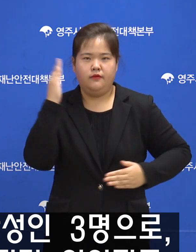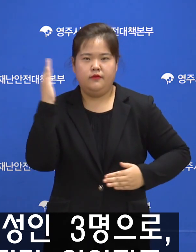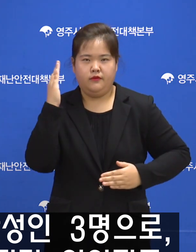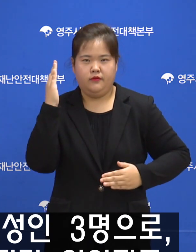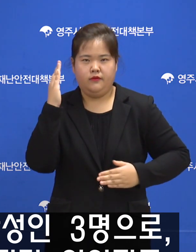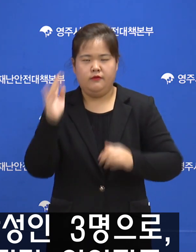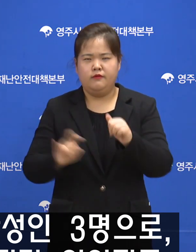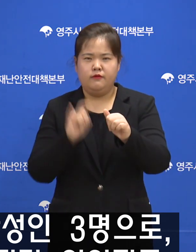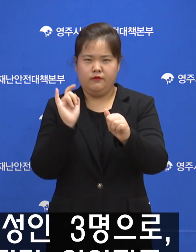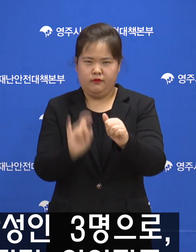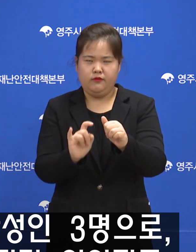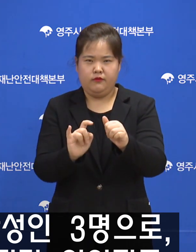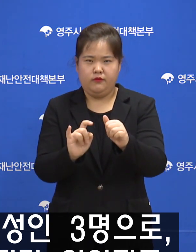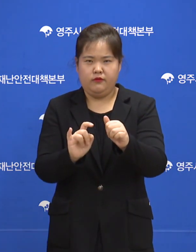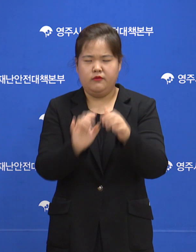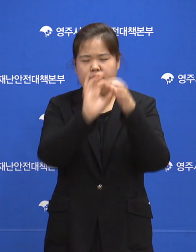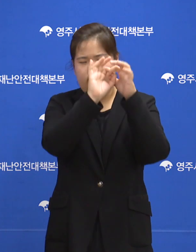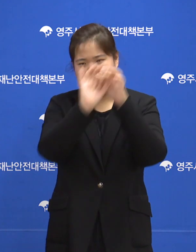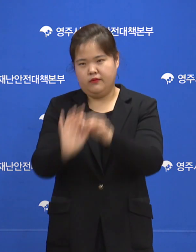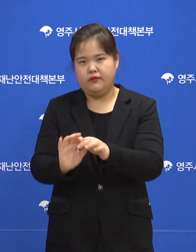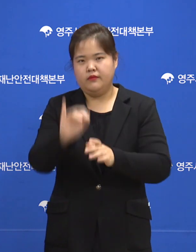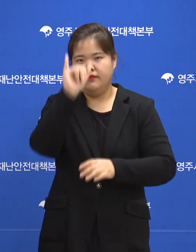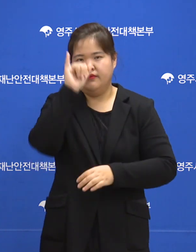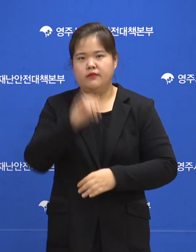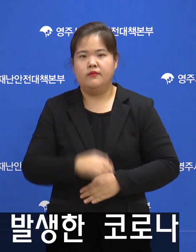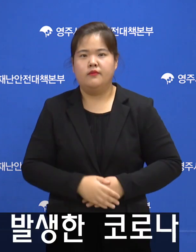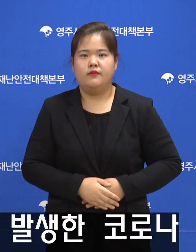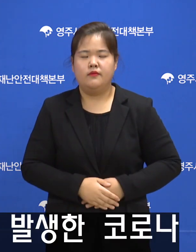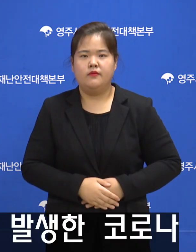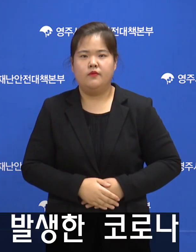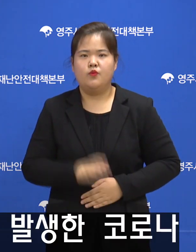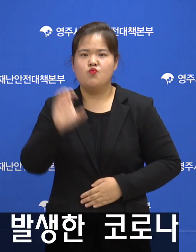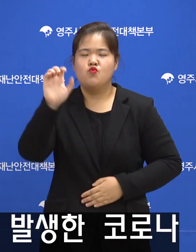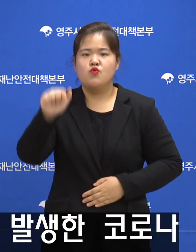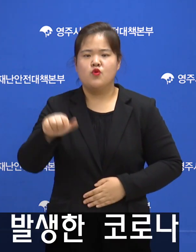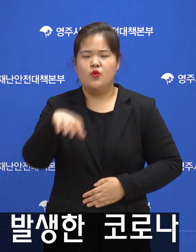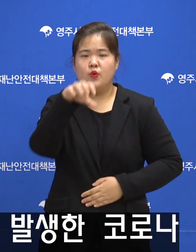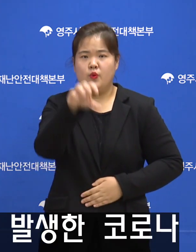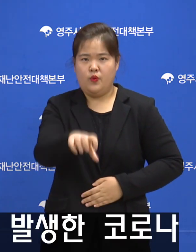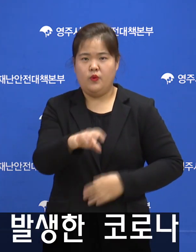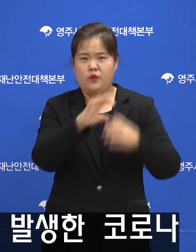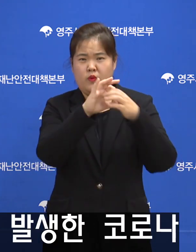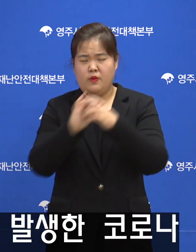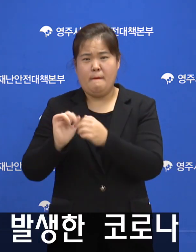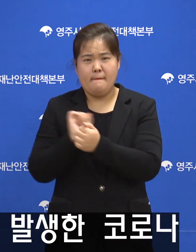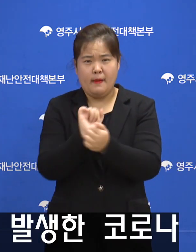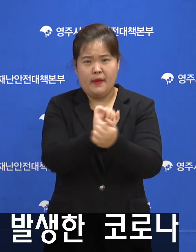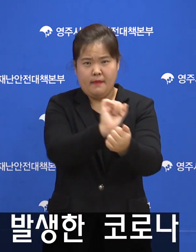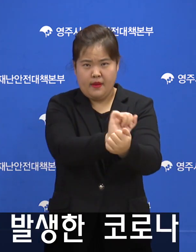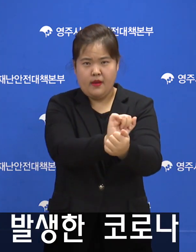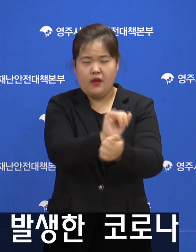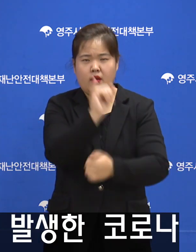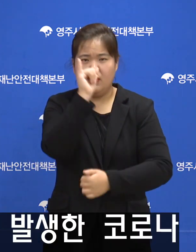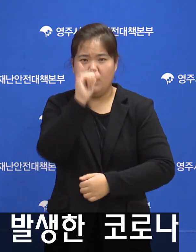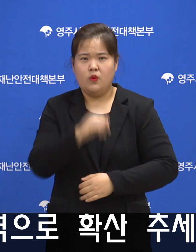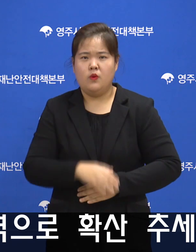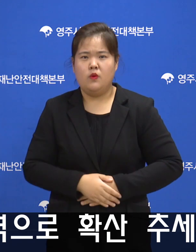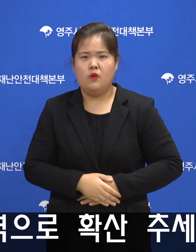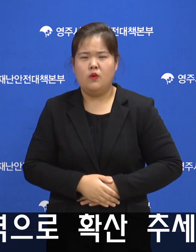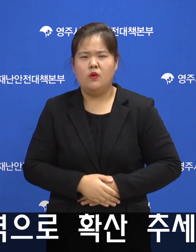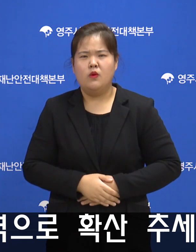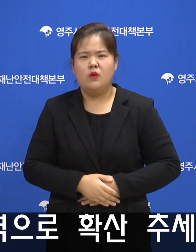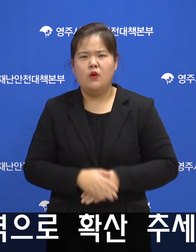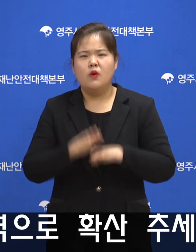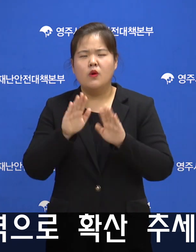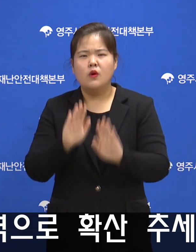집단 감염 연결고리가 이어지고 있습니다. 풍지 지역에서 집중적으로 발생한 코로나 바이러스가 이제는